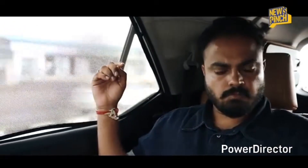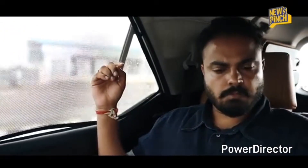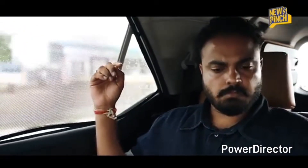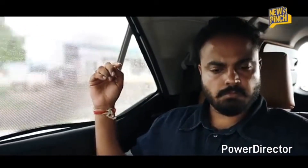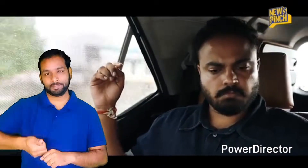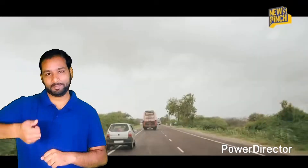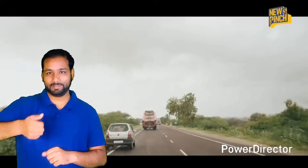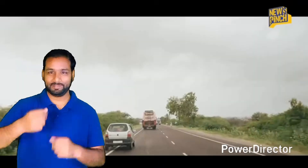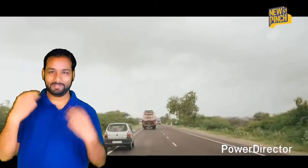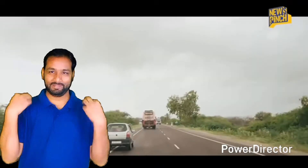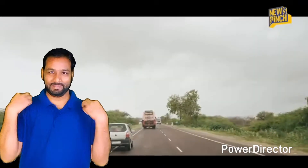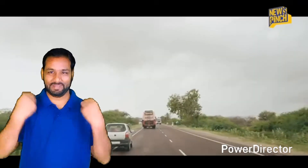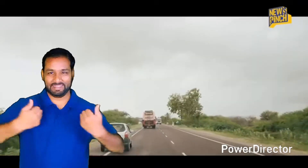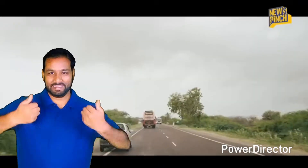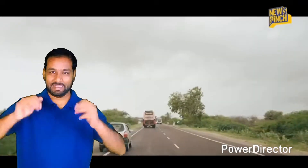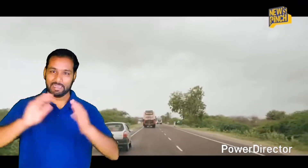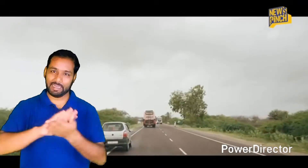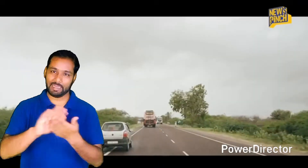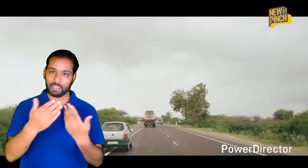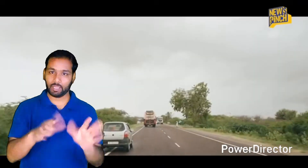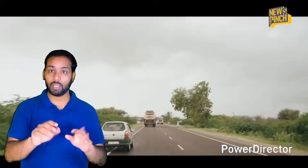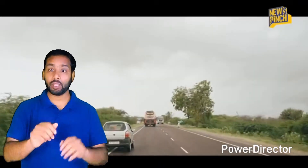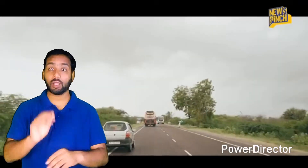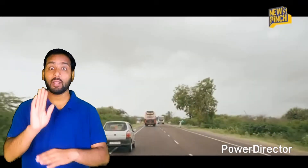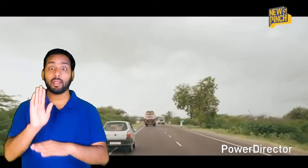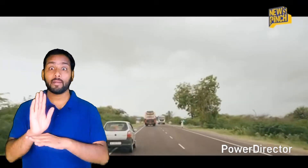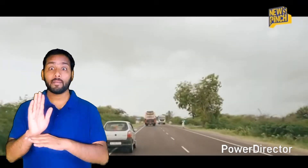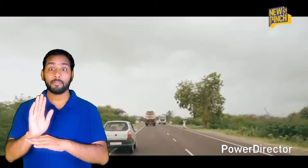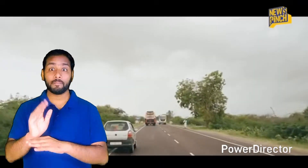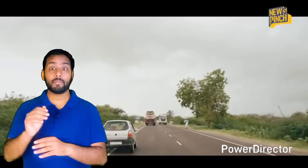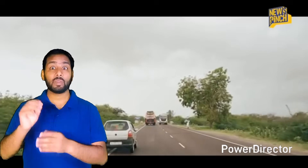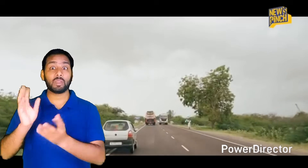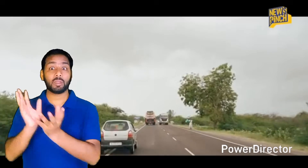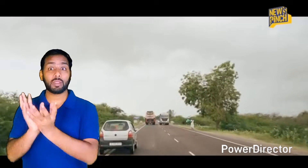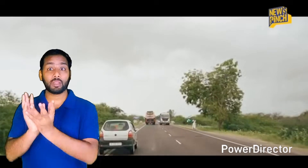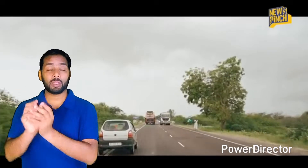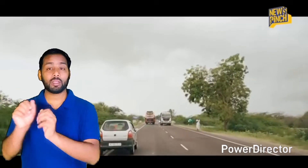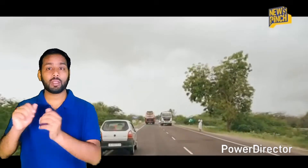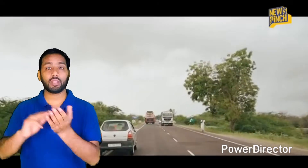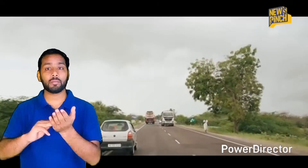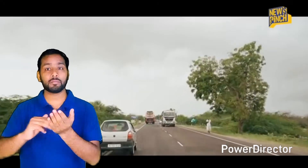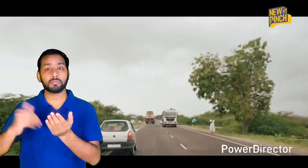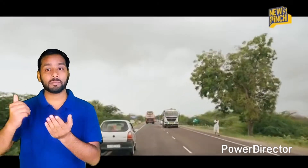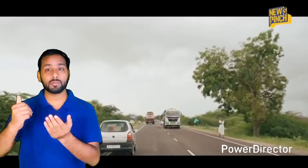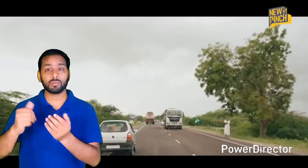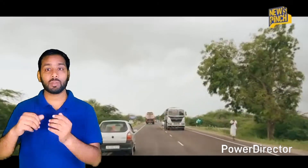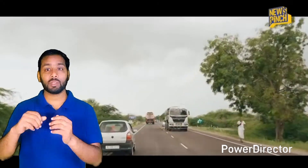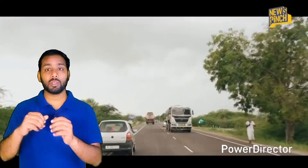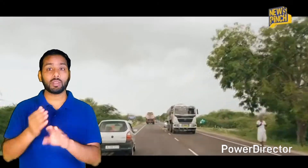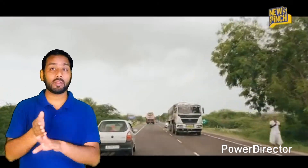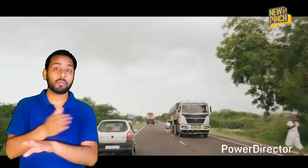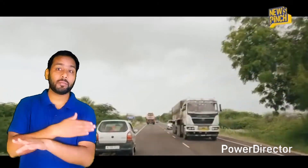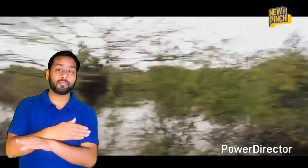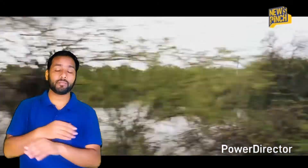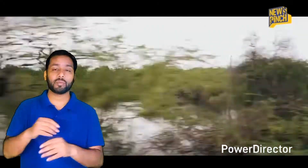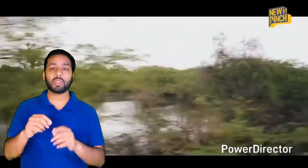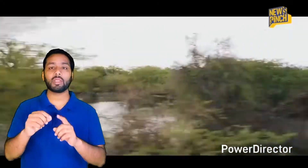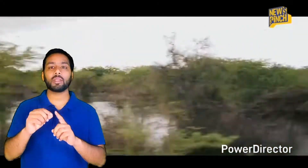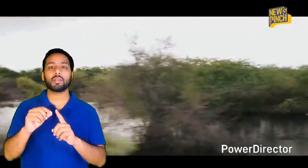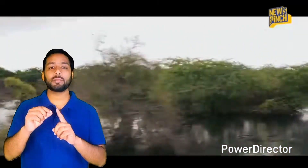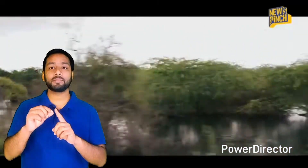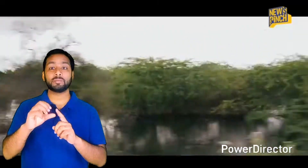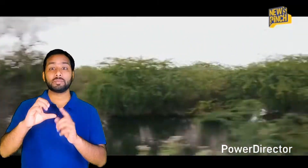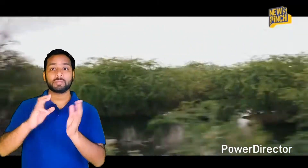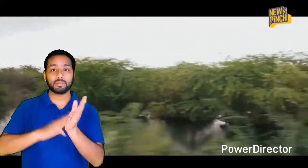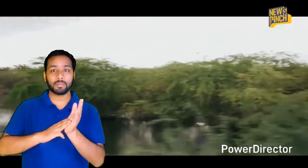अधिकारियों के बाद अब बारी नेताओं की थी। जोधपुर के 2 सबसे बड़े नेता, एक पूर्व जल शक्ति मंत्री और एक पूर्व मुख्यमंत्री, जो